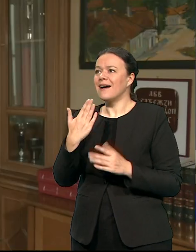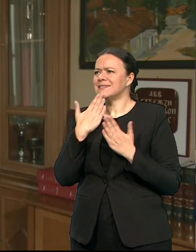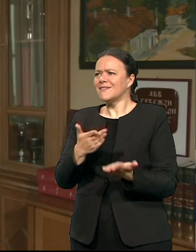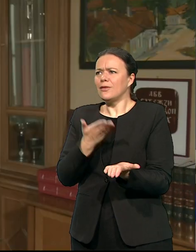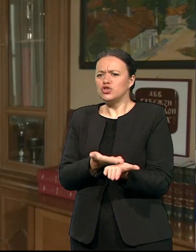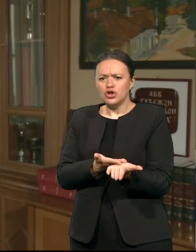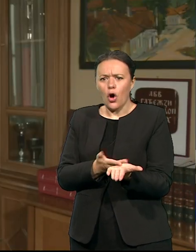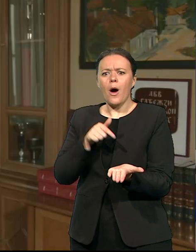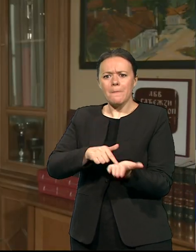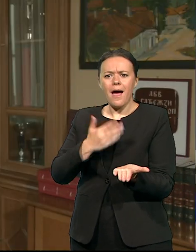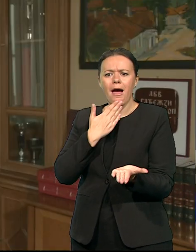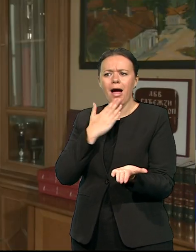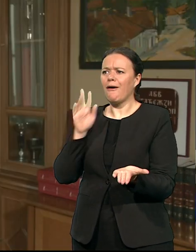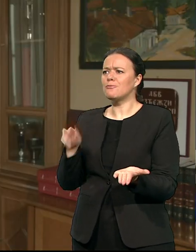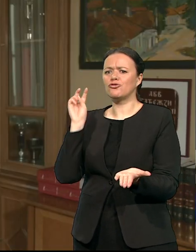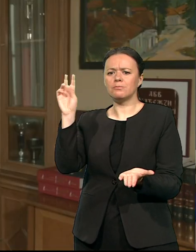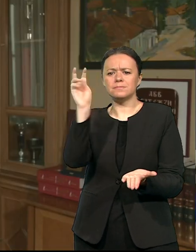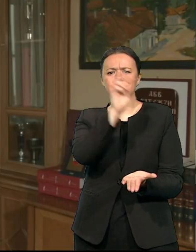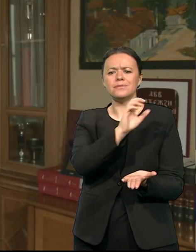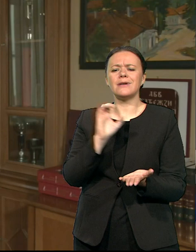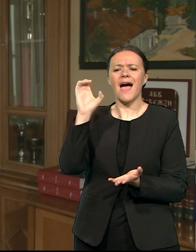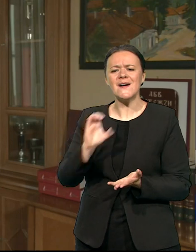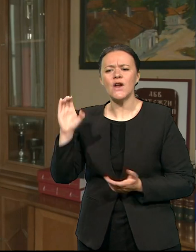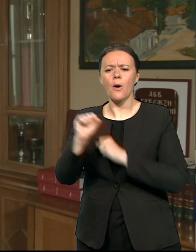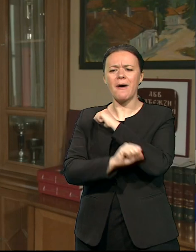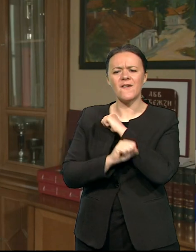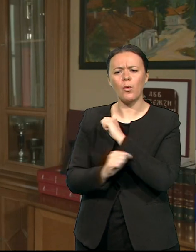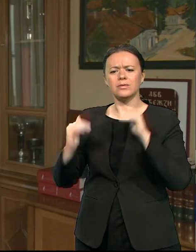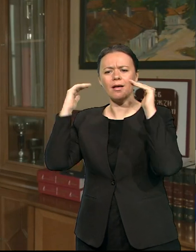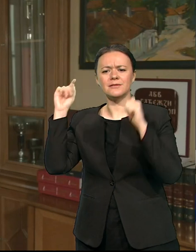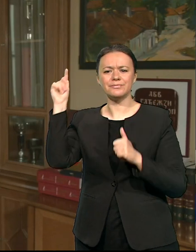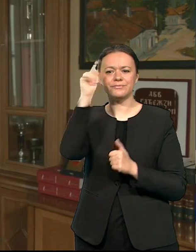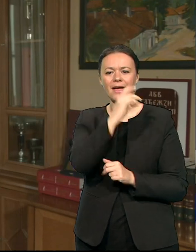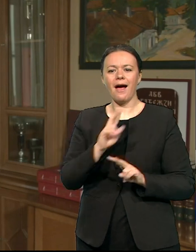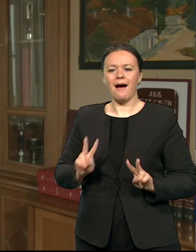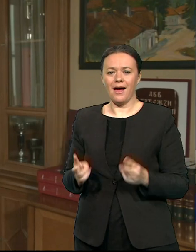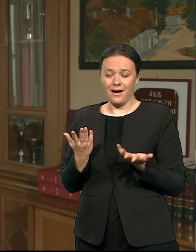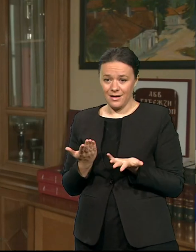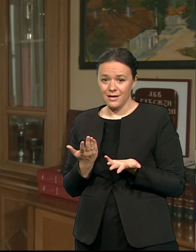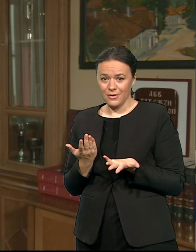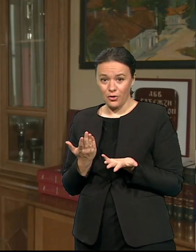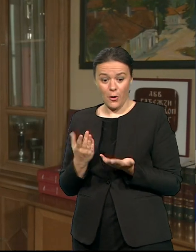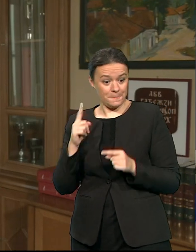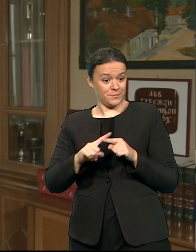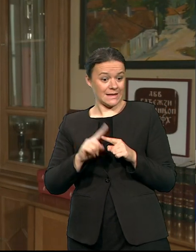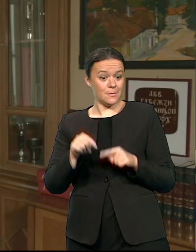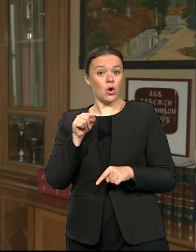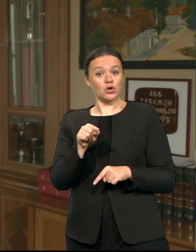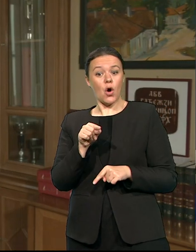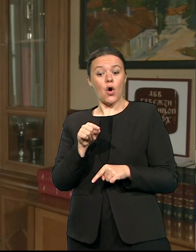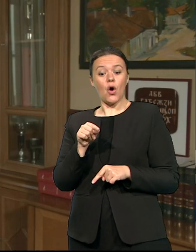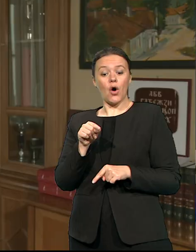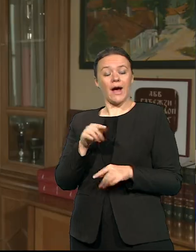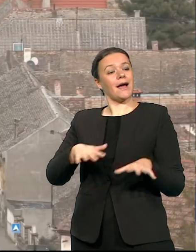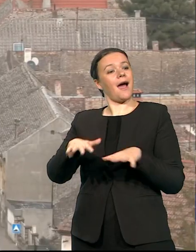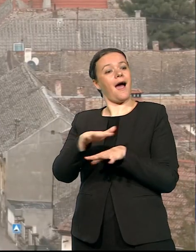na svim evropskim univerzitetima. I zapravo je na neki način Karlovačka gimnazija pripremila bazu